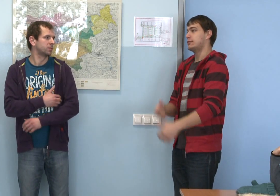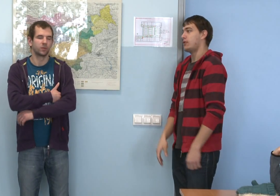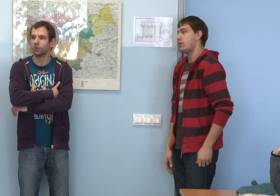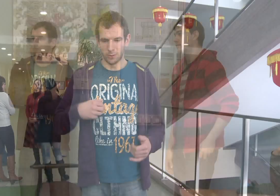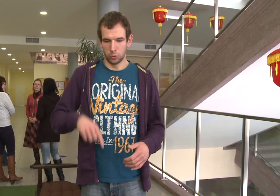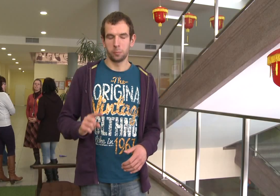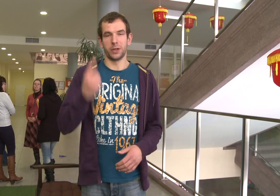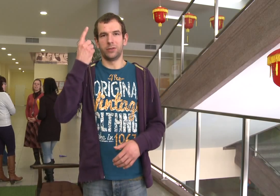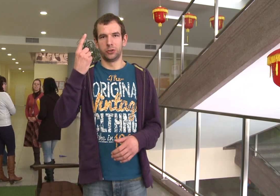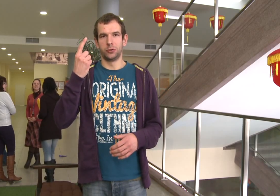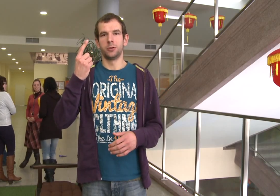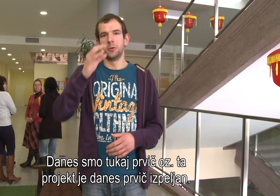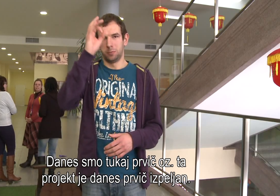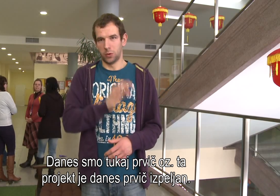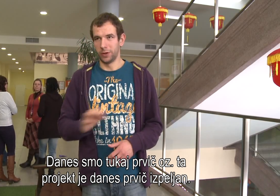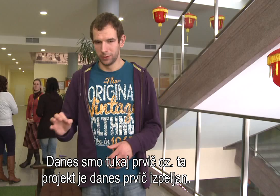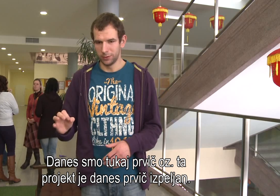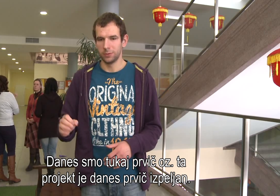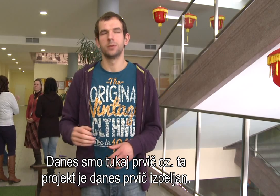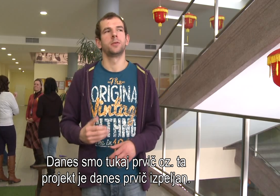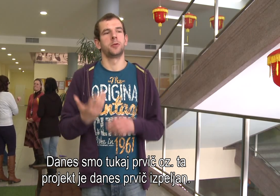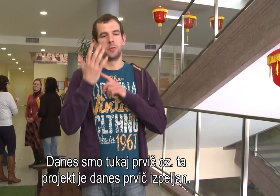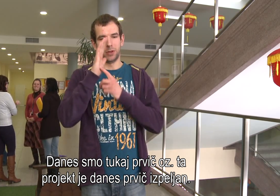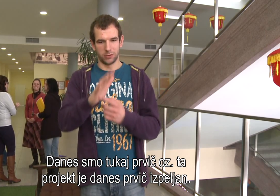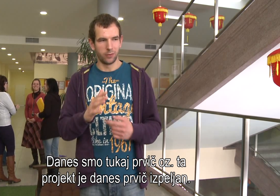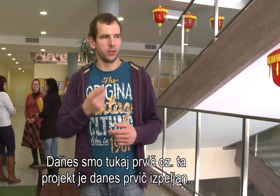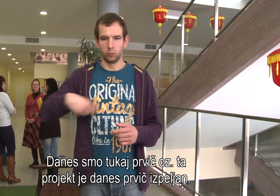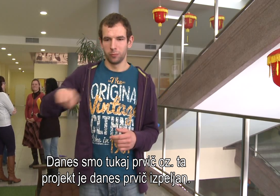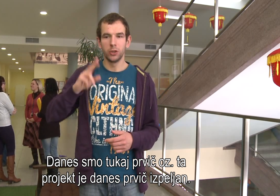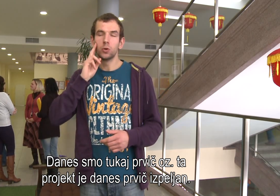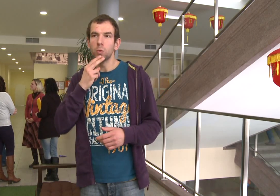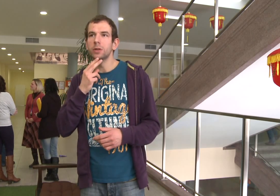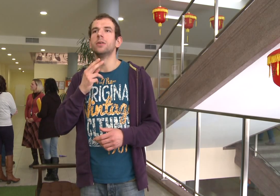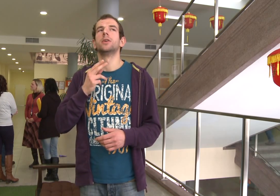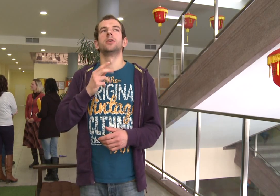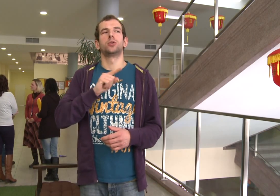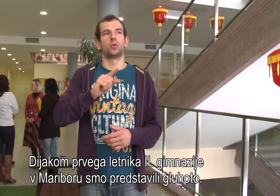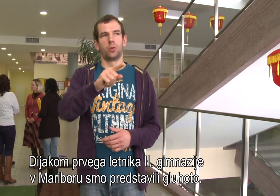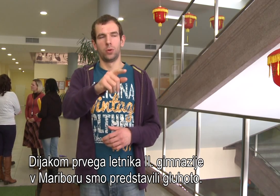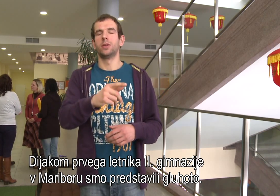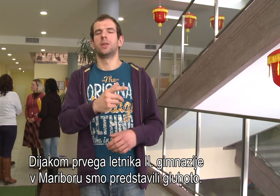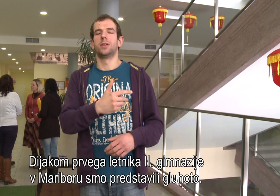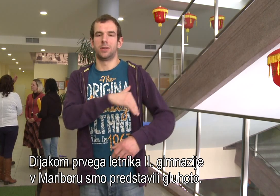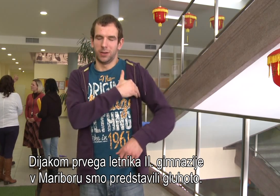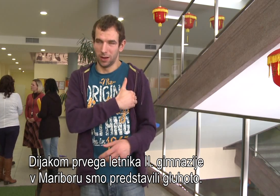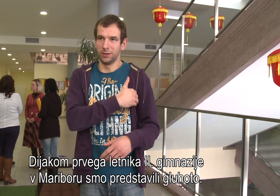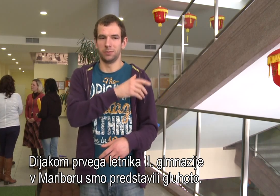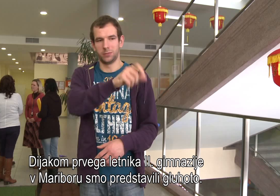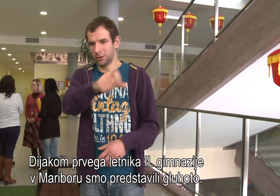dela. Danes smo tukaj prvič, torej ta projekt je danes prvič izpeljan, da smo